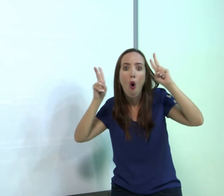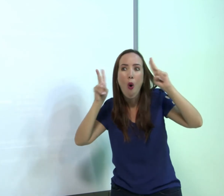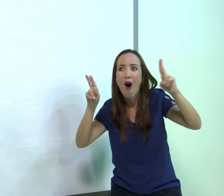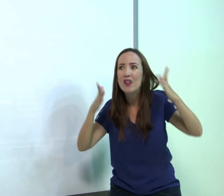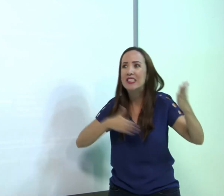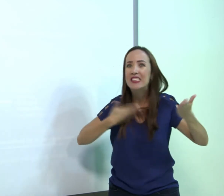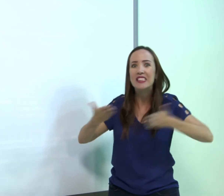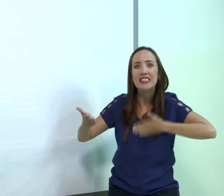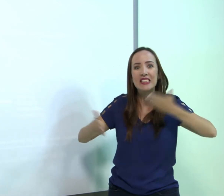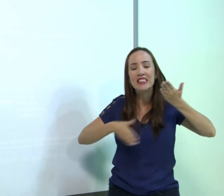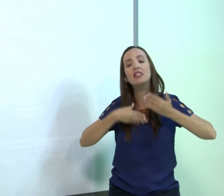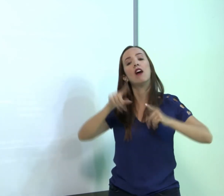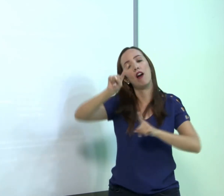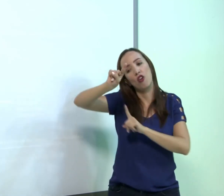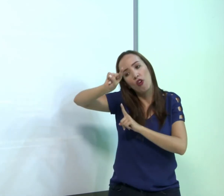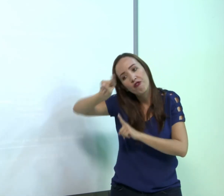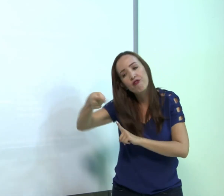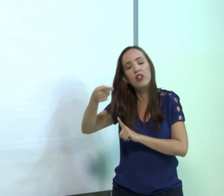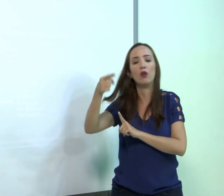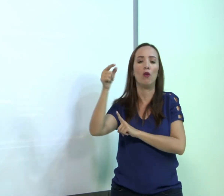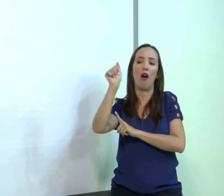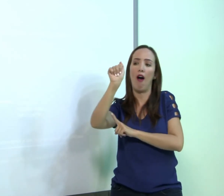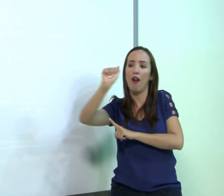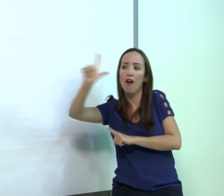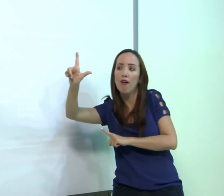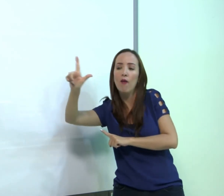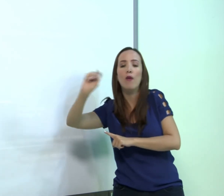Agora, caso haja cidade com nome duplicado,